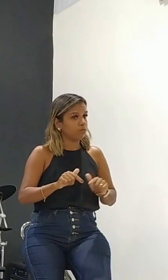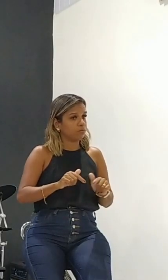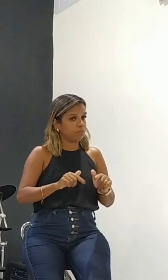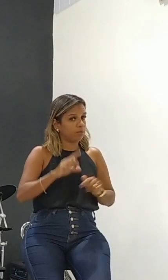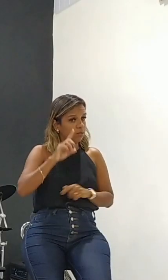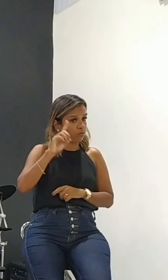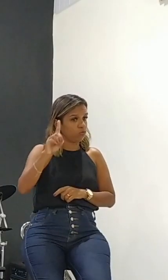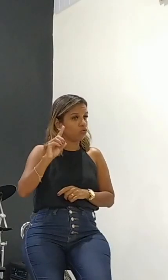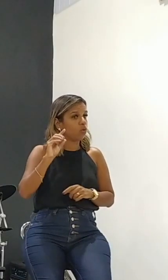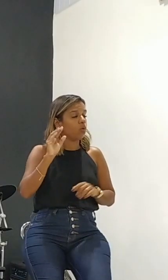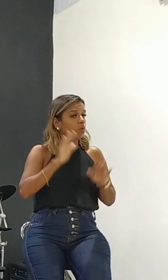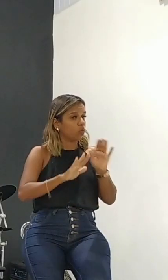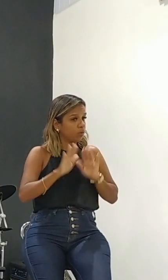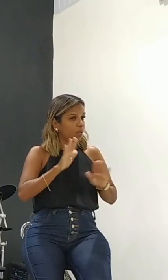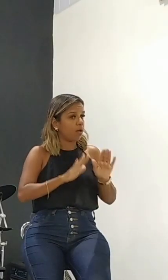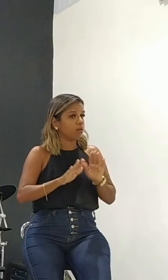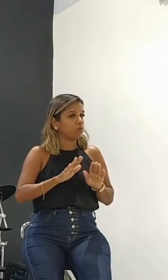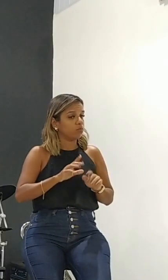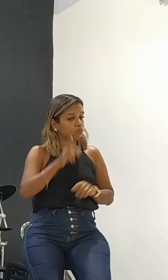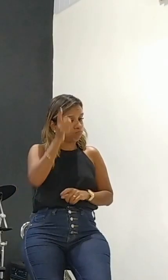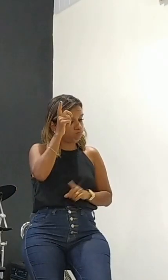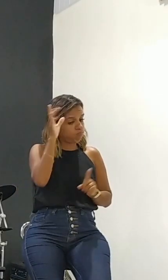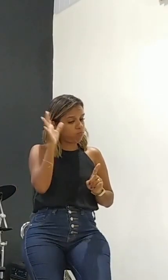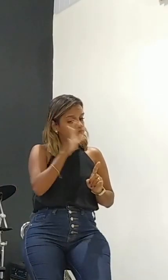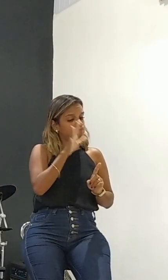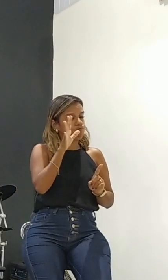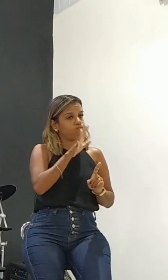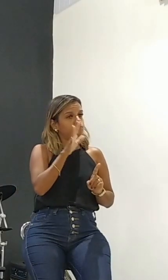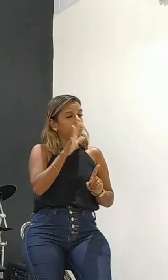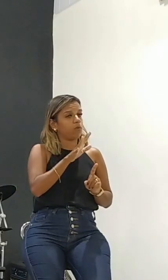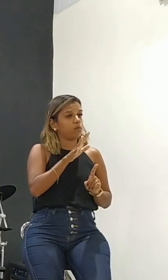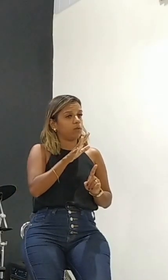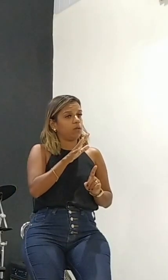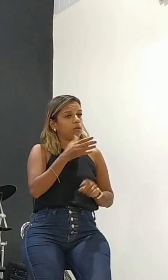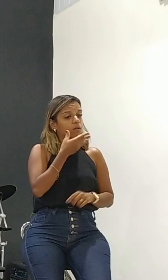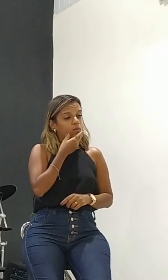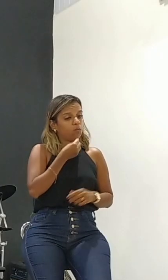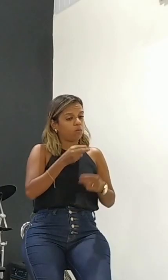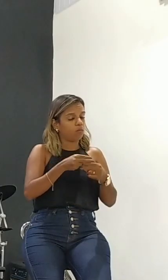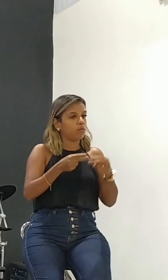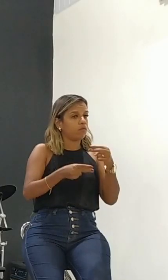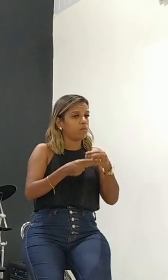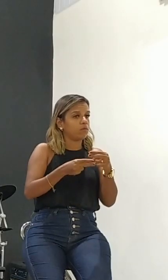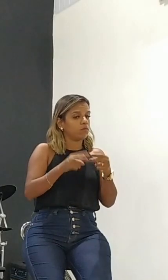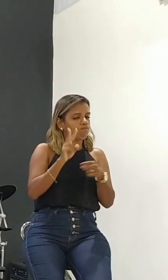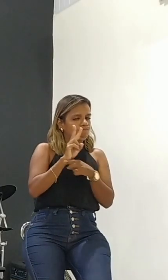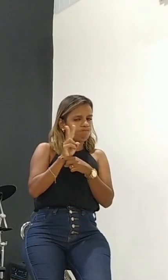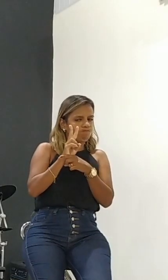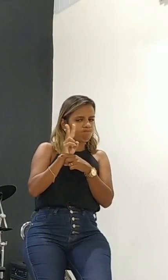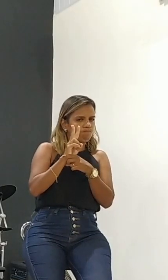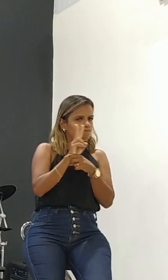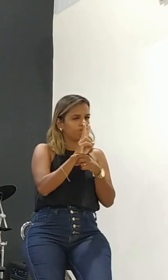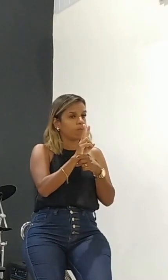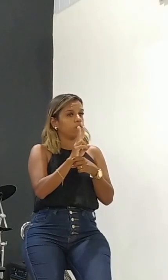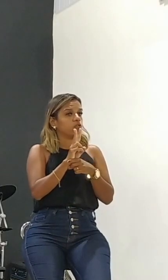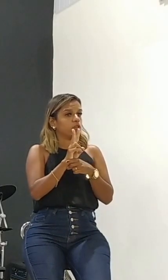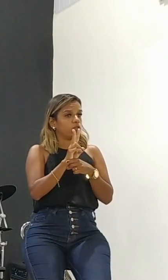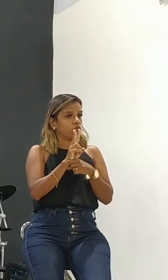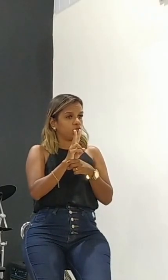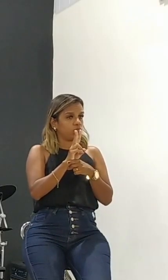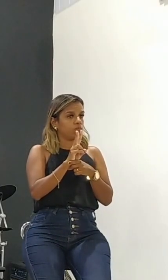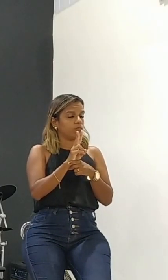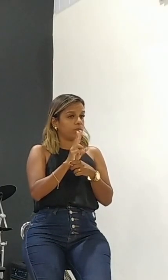com as alianças que Satanás vai te propor. Neemias ele estava ali, estava atento, estava vigilante. Quando eles enviaram,